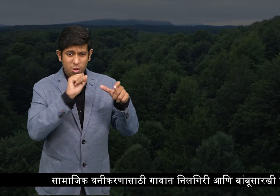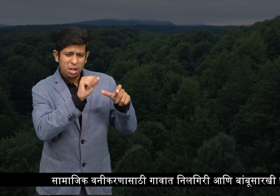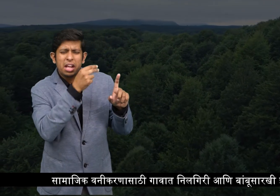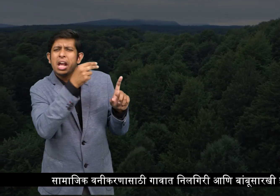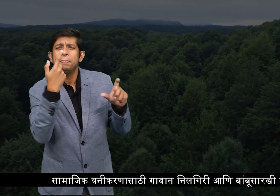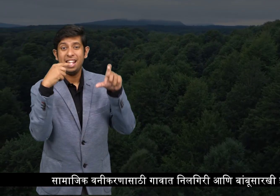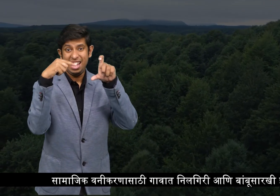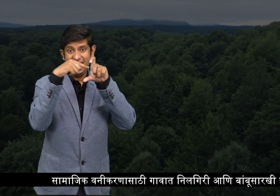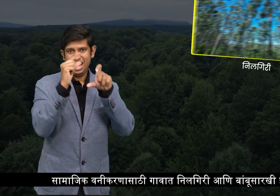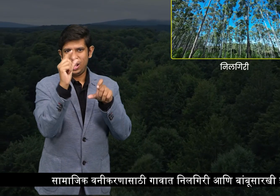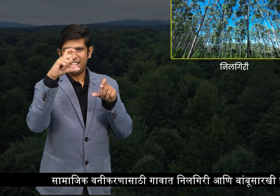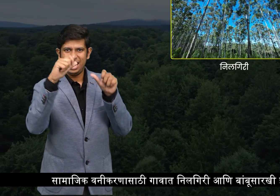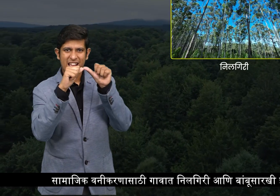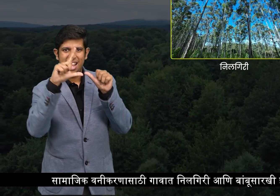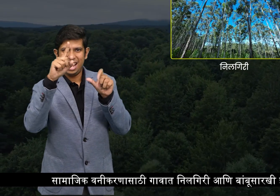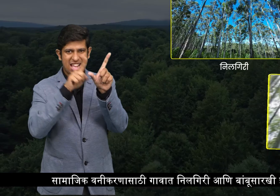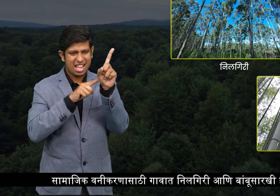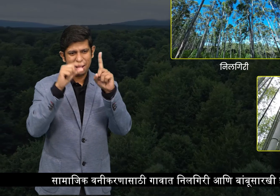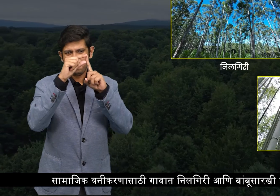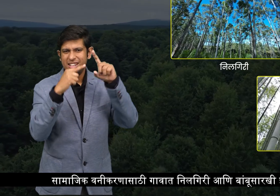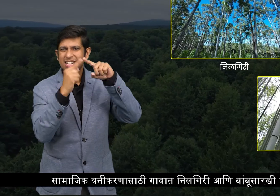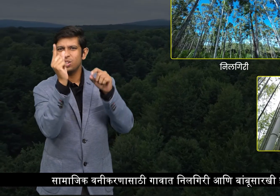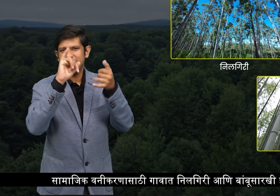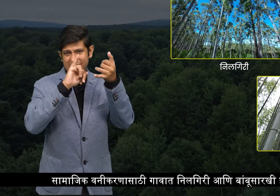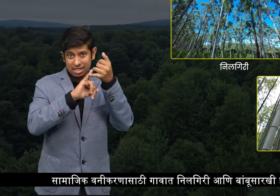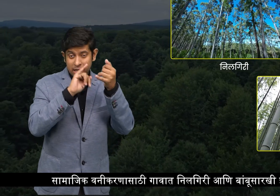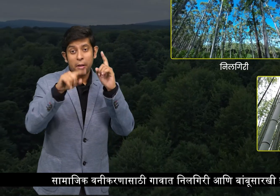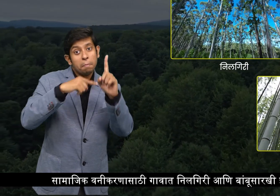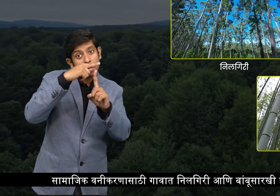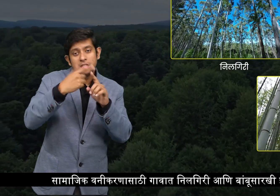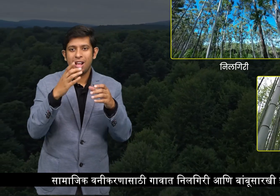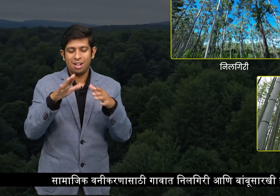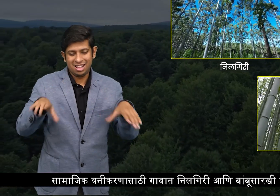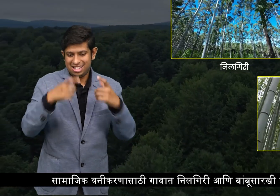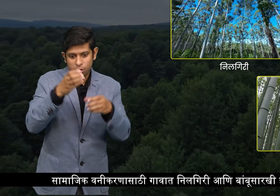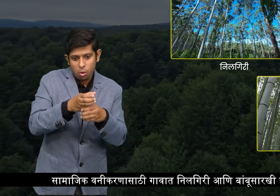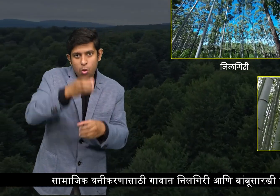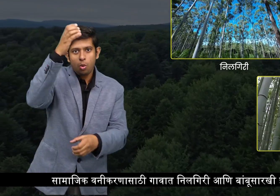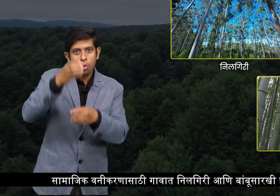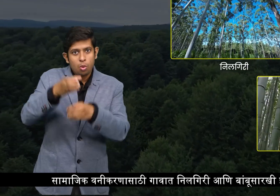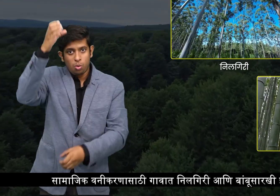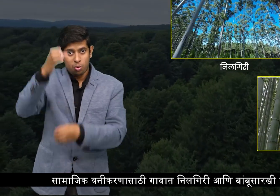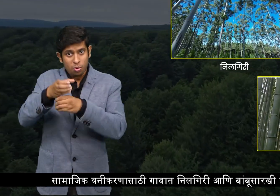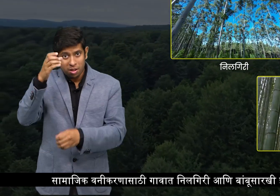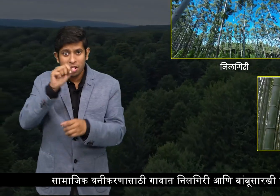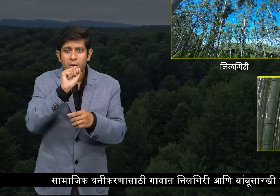सामाजिक वनीकरणासाठी गावात निलगिरी आणि बांबूसारखी झाडे लावता येतात.